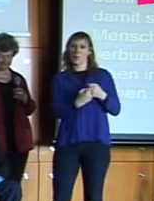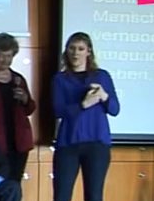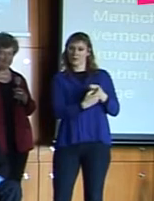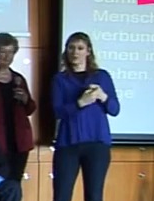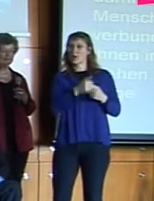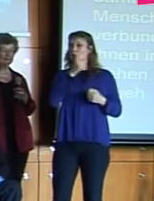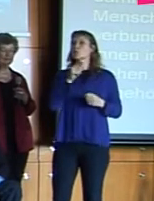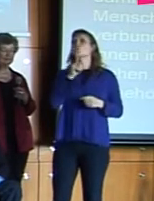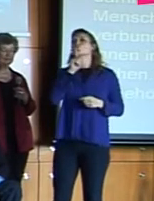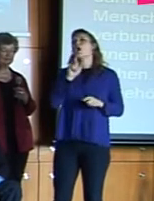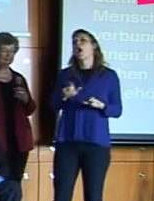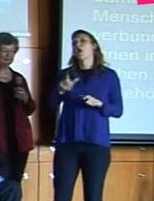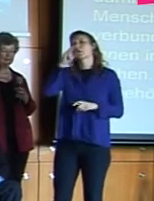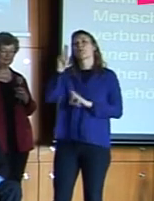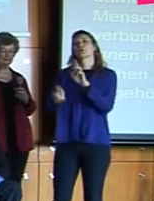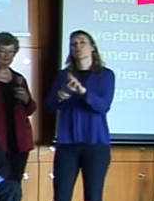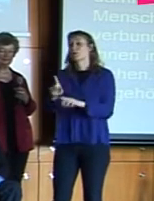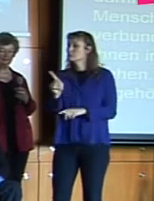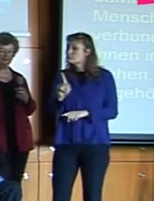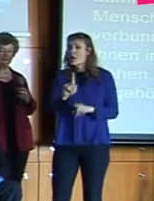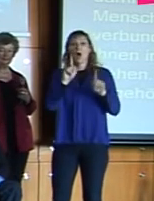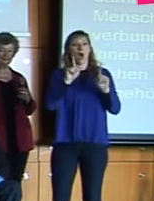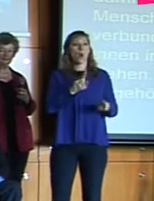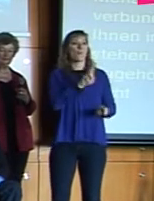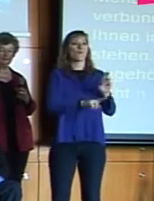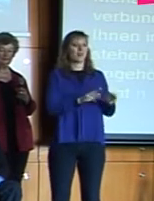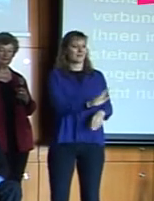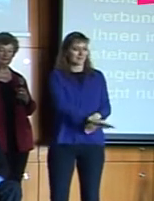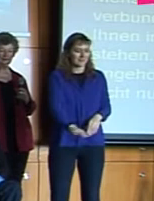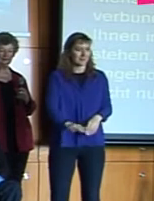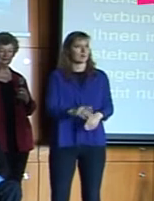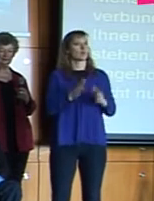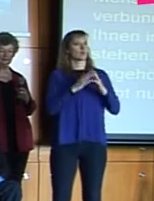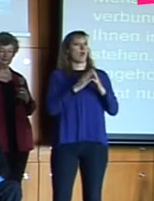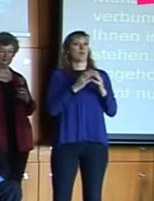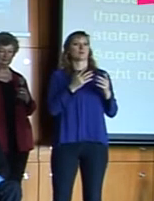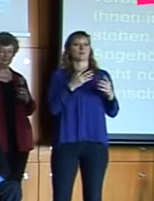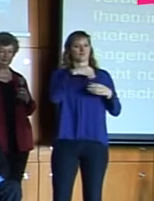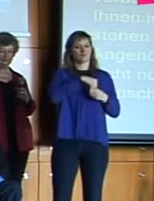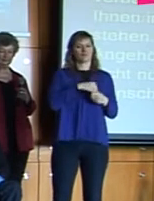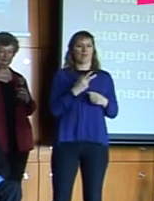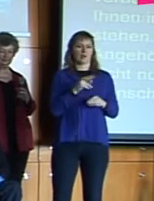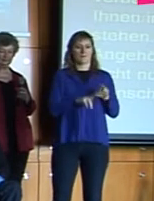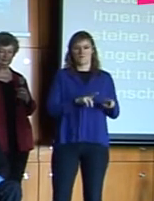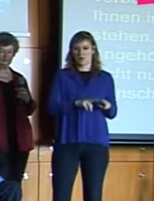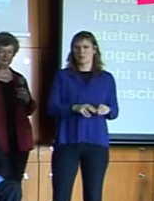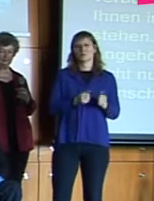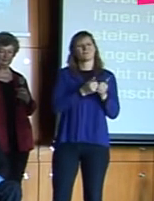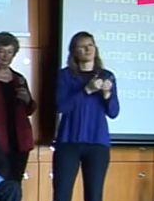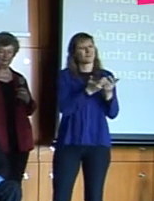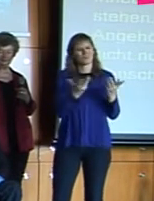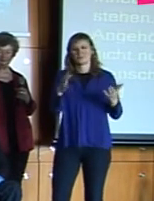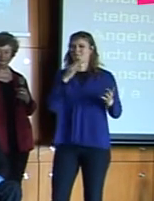die mit alten Menschen zu tun haben. Es sind genauso Kinder, die zu Hause ihre Eltern pflegen. Die Bandbreite